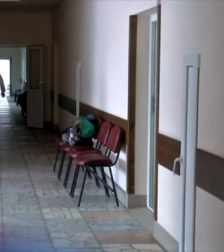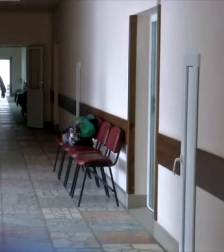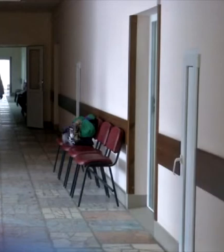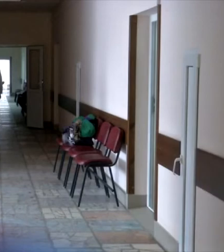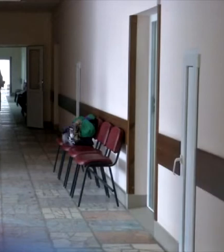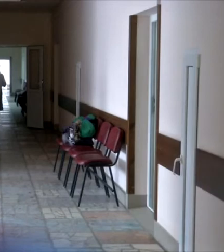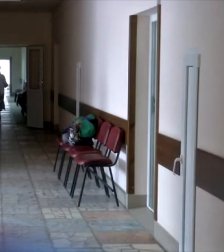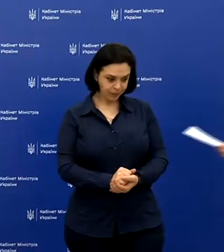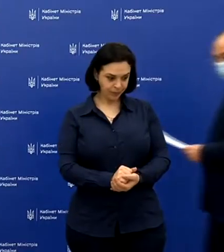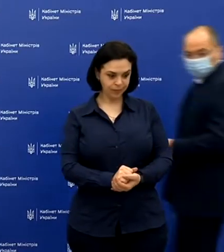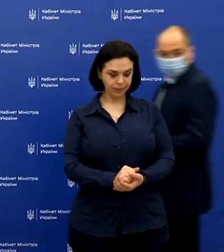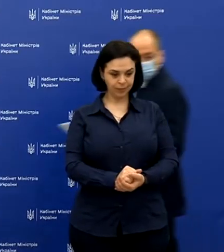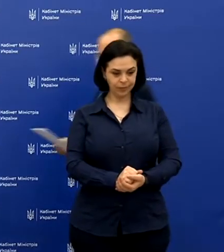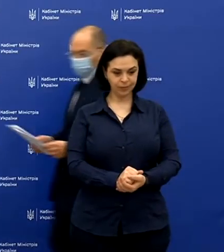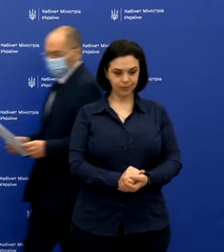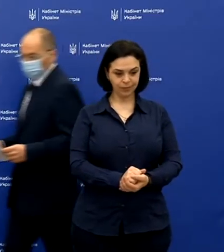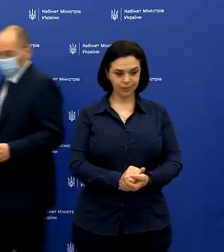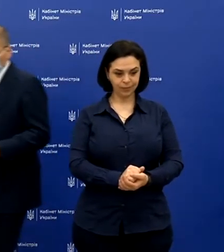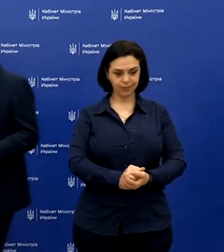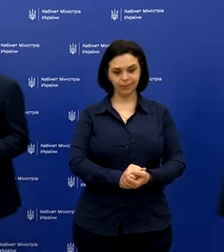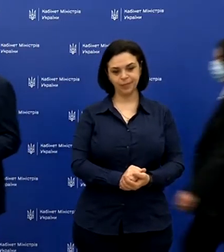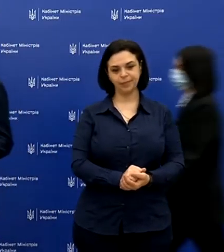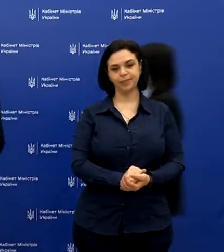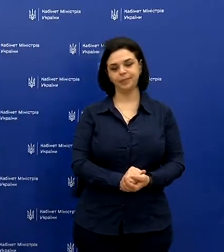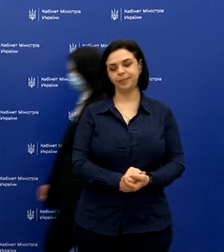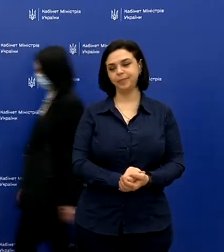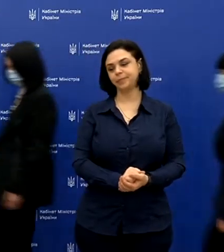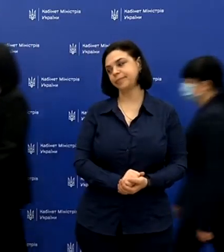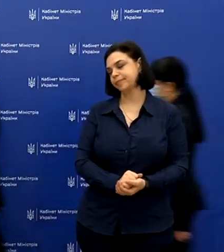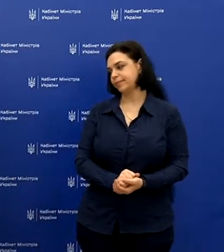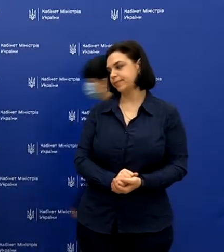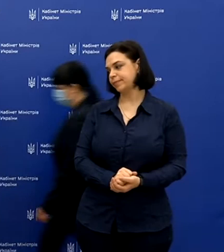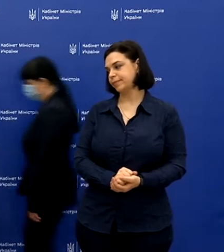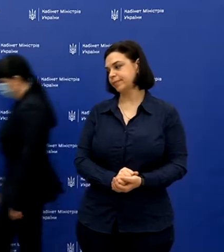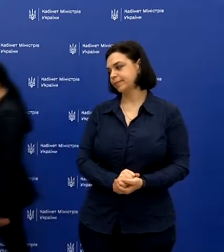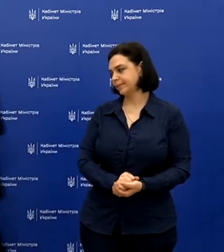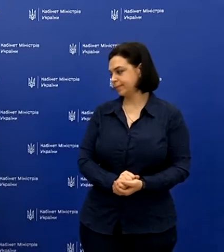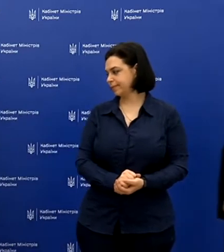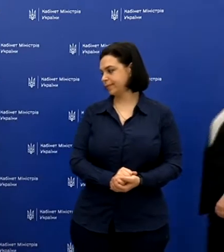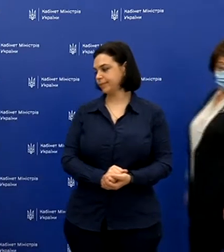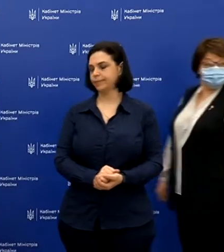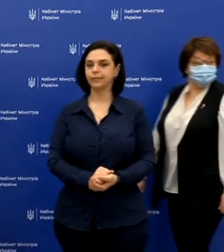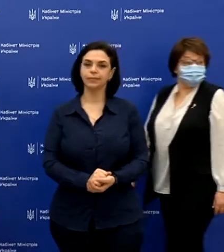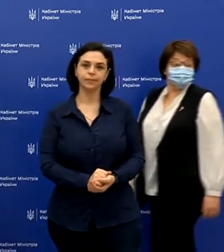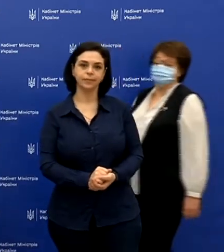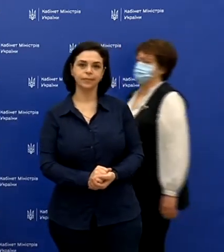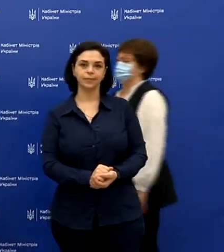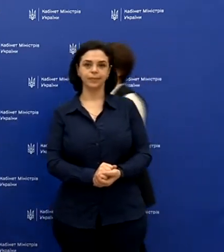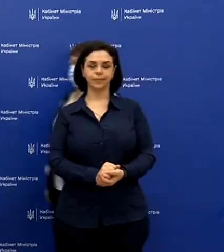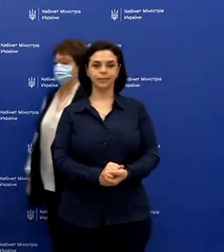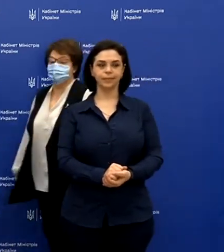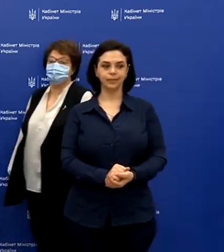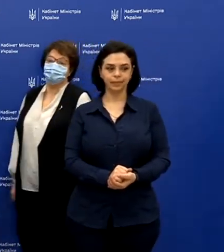президента потішила. Вранці 5 травня на неї відреагував міністр охорони здоров'я. Пообіцяв, реформу переглянуть,